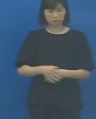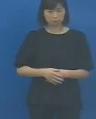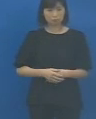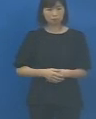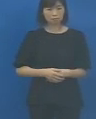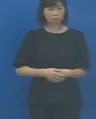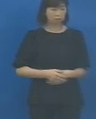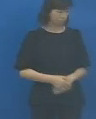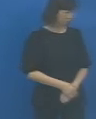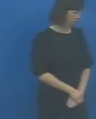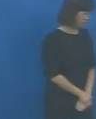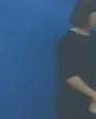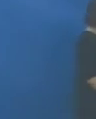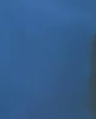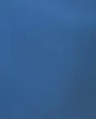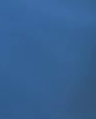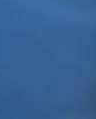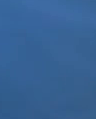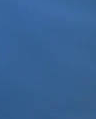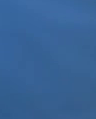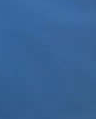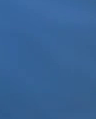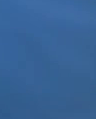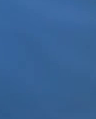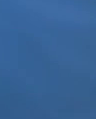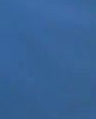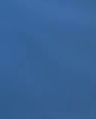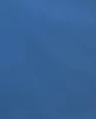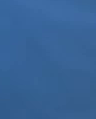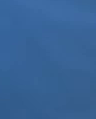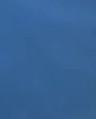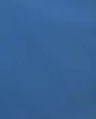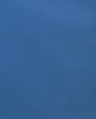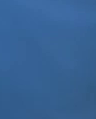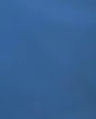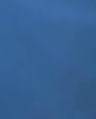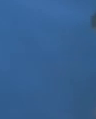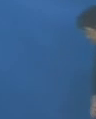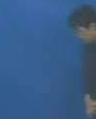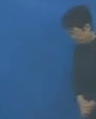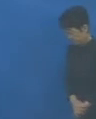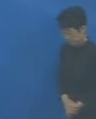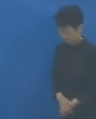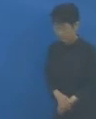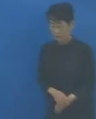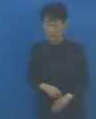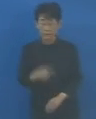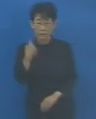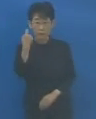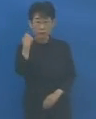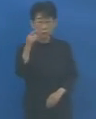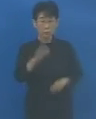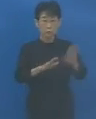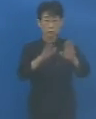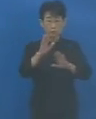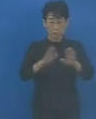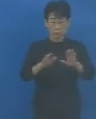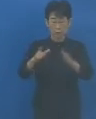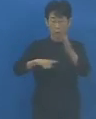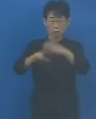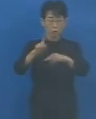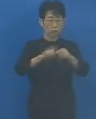今大体その2対1対2なんですね、昨日の冬中性の割合は、2対1対2の割合